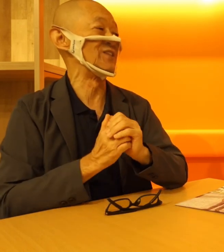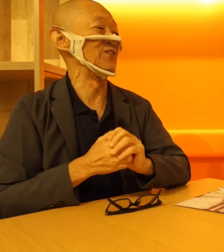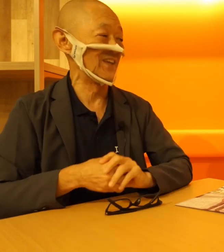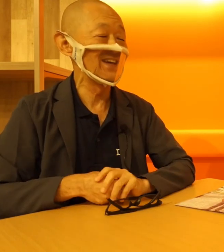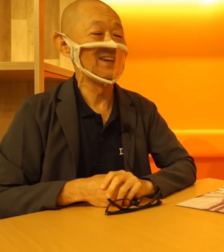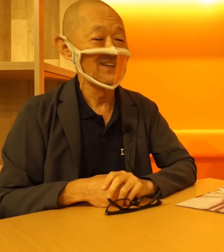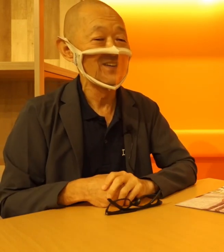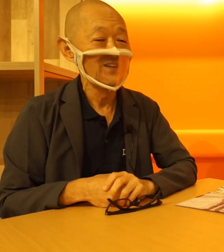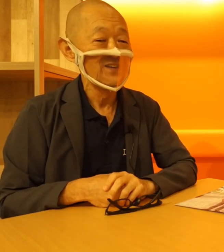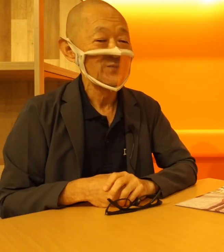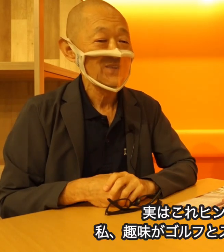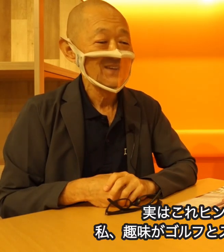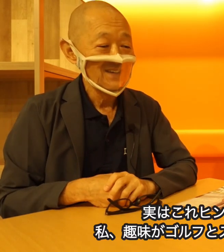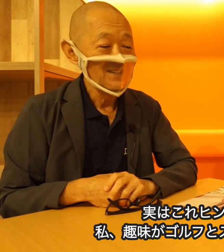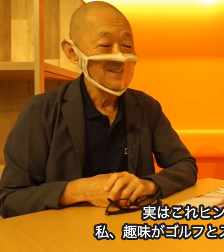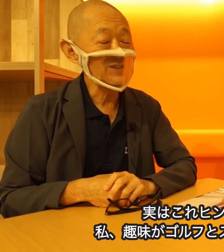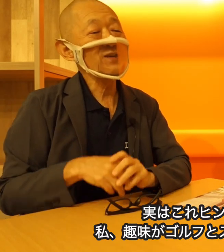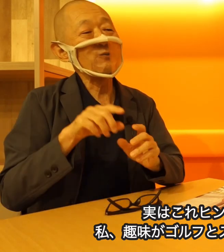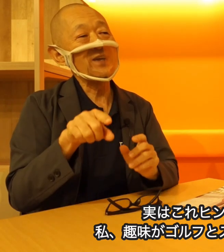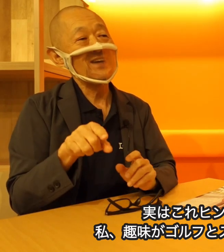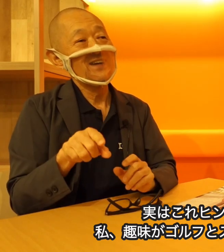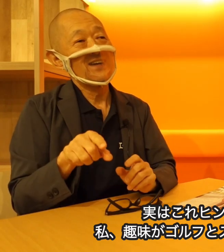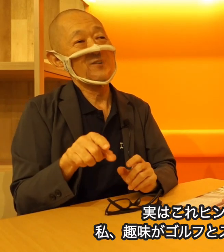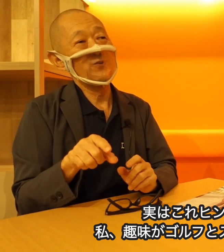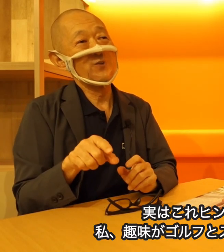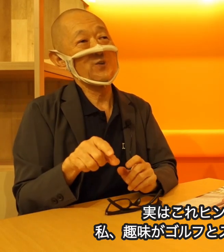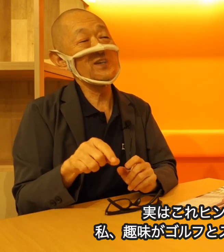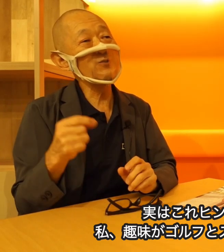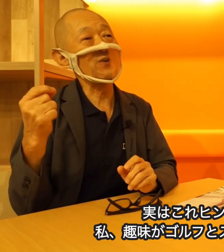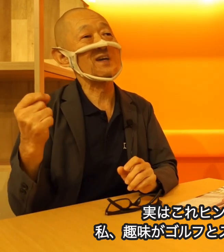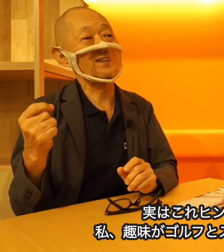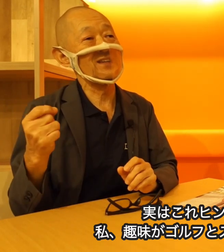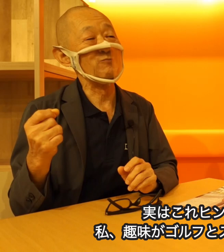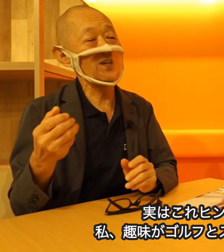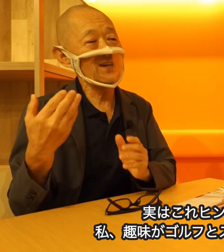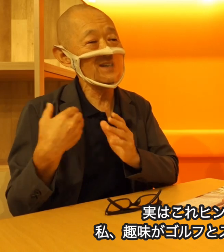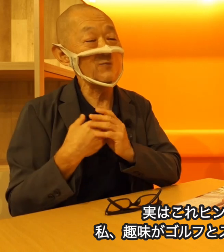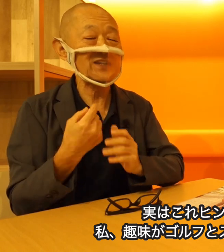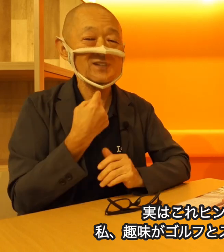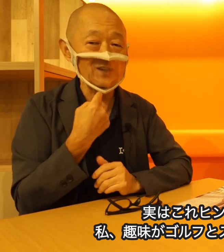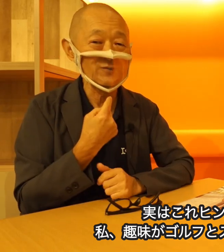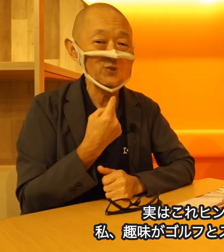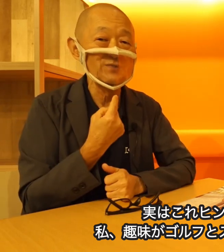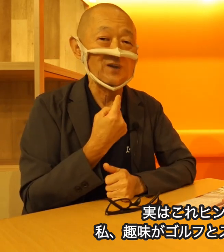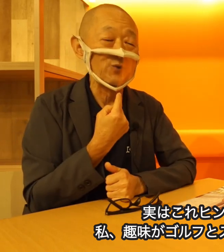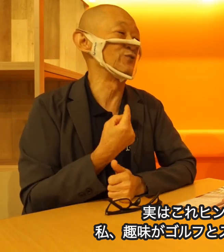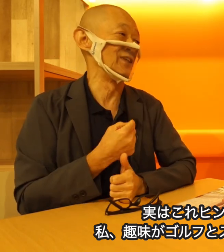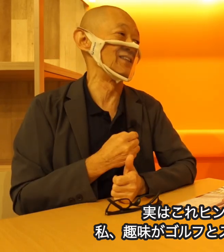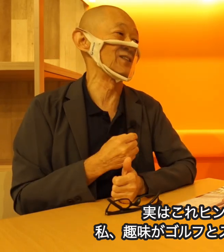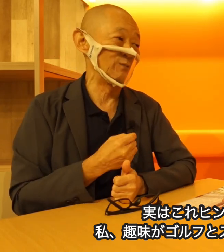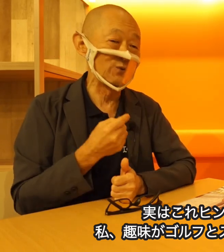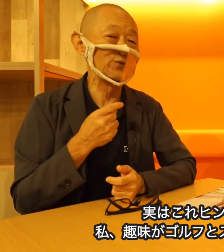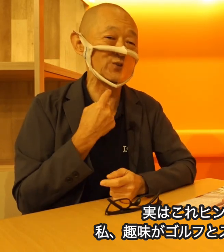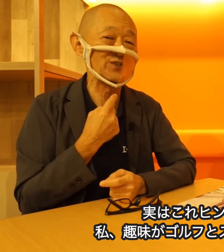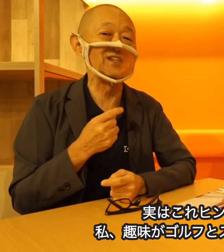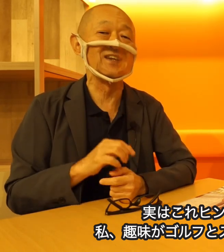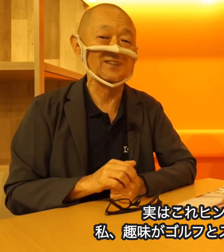よね。実はこれヒントがあって、昔私趣味がゴルフなんですけども、ゴルフとスキーなんですけ